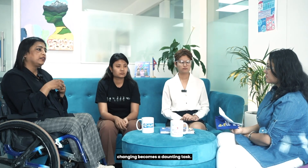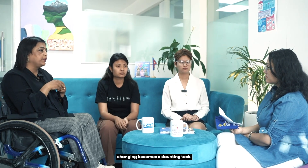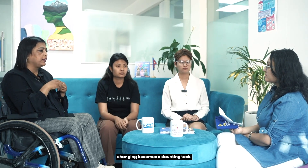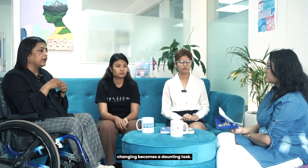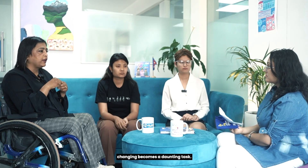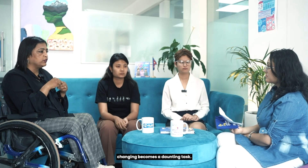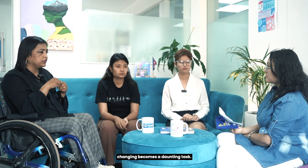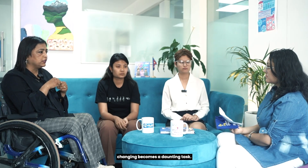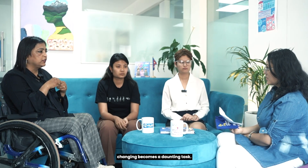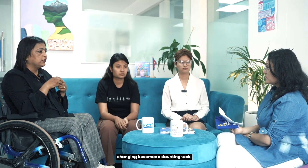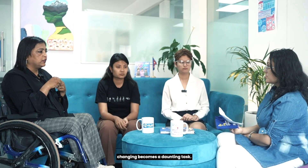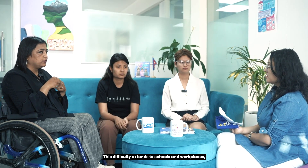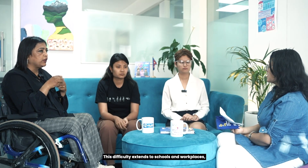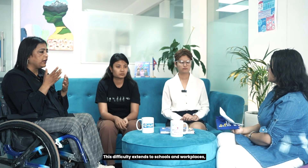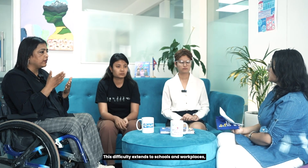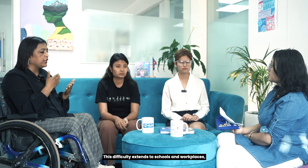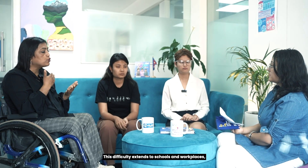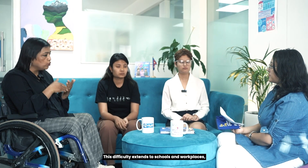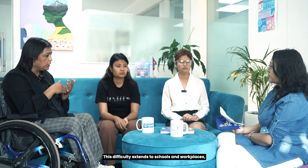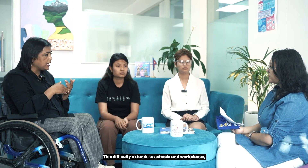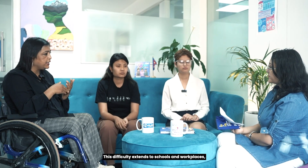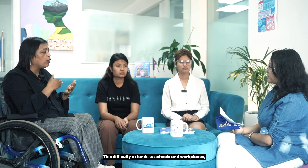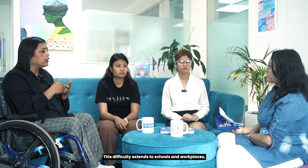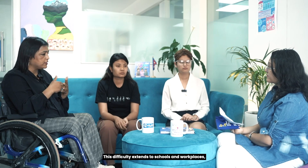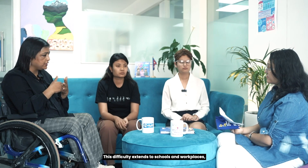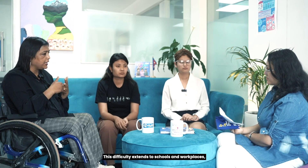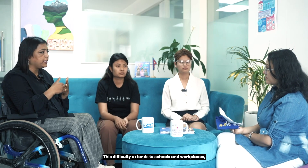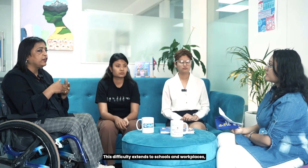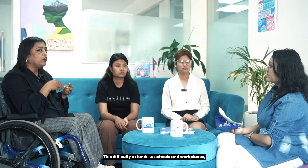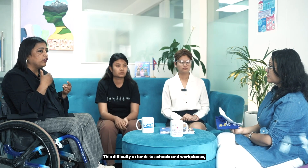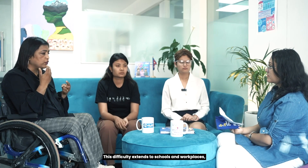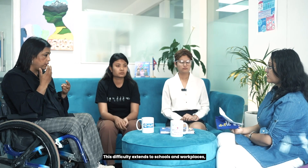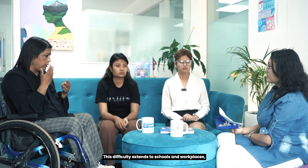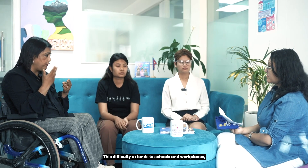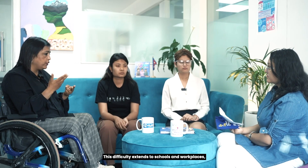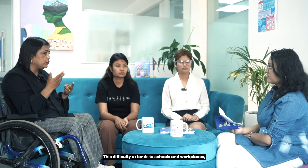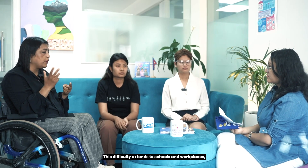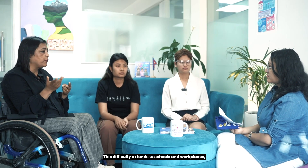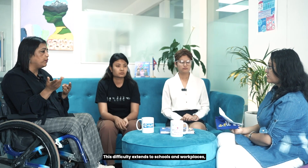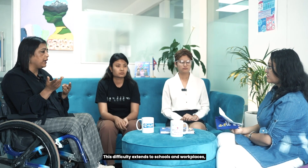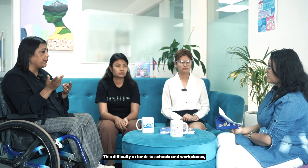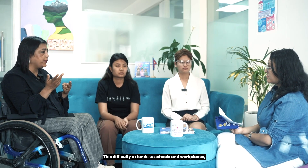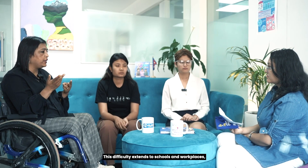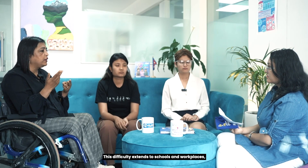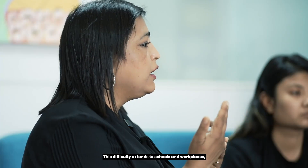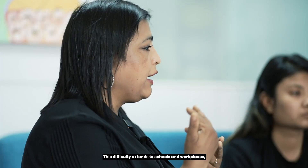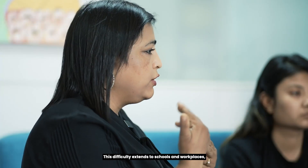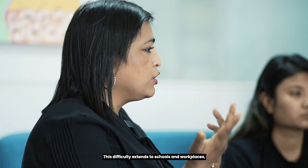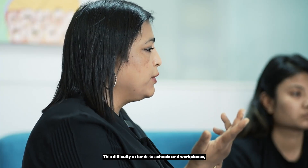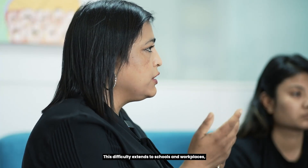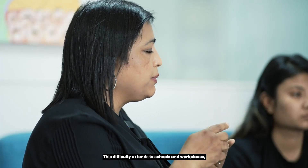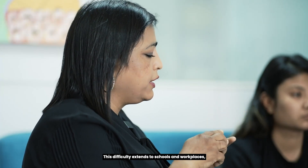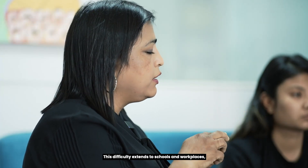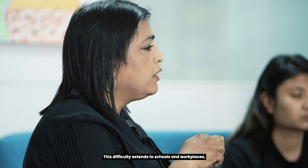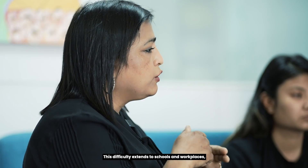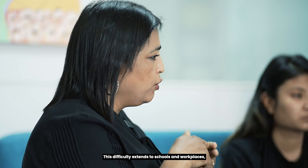चेन्ज गर्नलाई एकदमै धेरै गाह्रो हुन्छ. त्यो कारणले गर्दा स्कुल नजाने, कलेज नजाने, इभन जबको बेलामा पनि आफूले